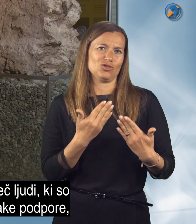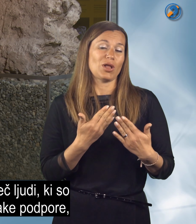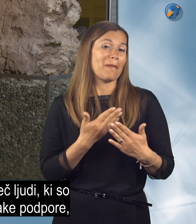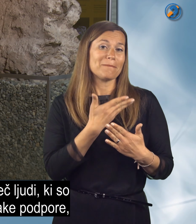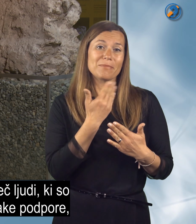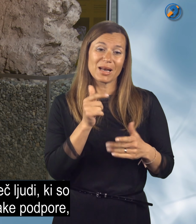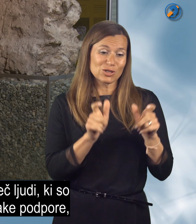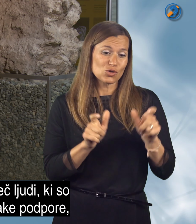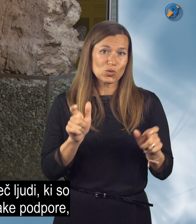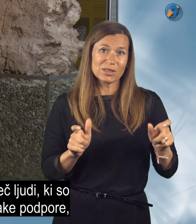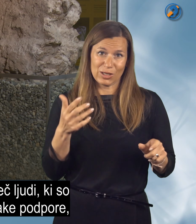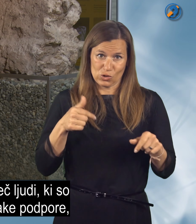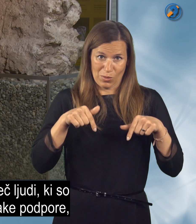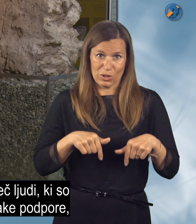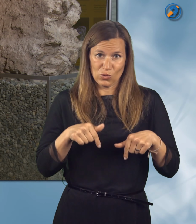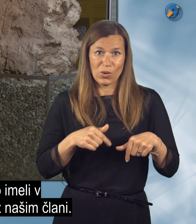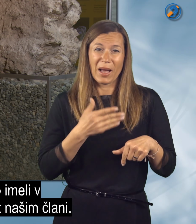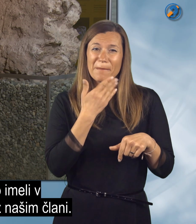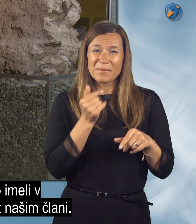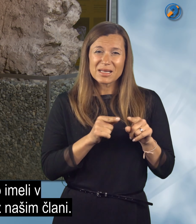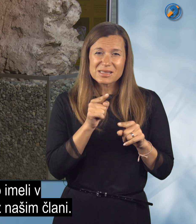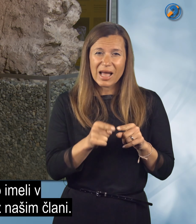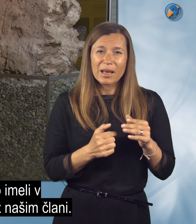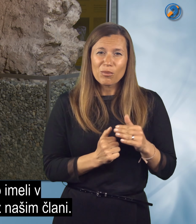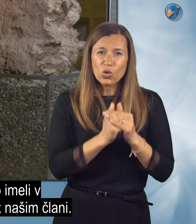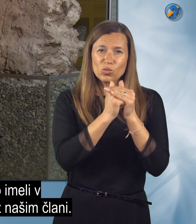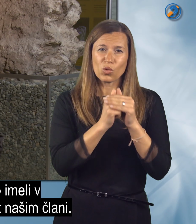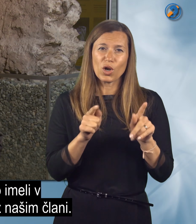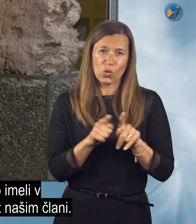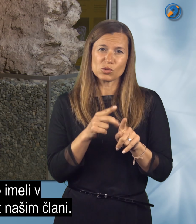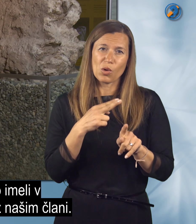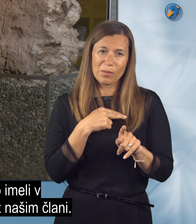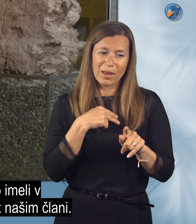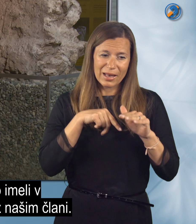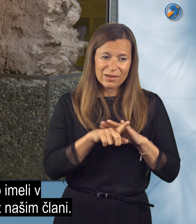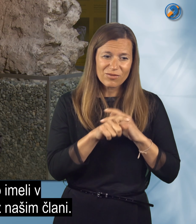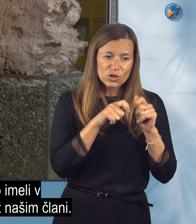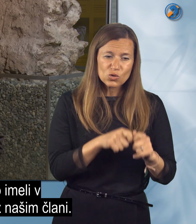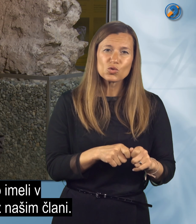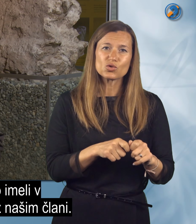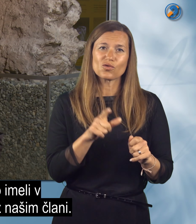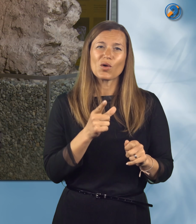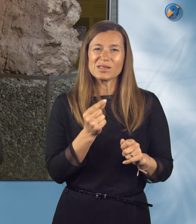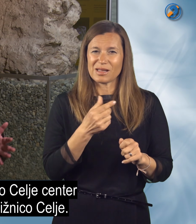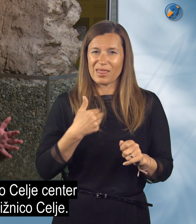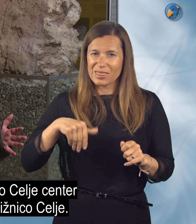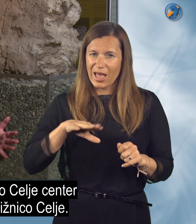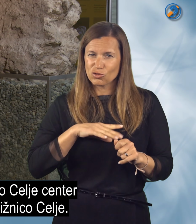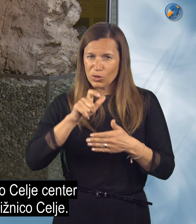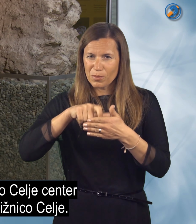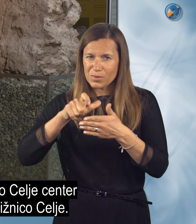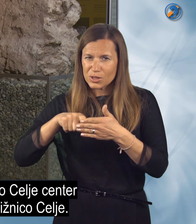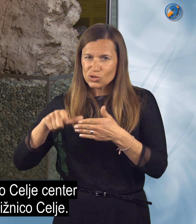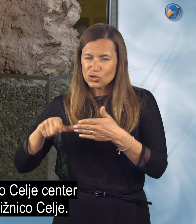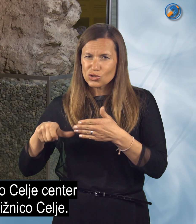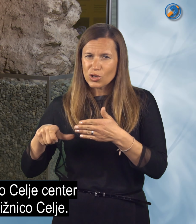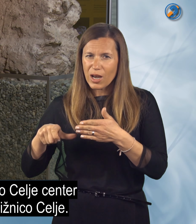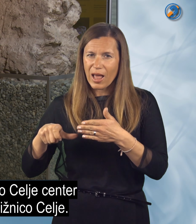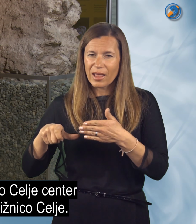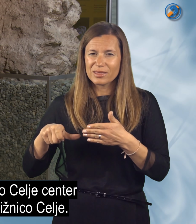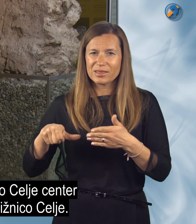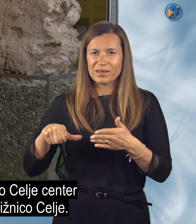ljudi, ki so bili tukaj, brez take podpore, kot smo imeli v društvu, pa tudi z našimi člani in tudi za